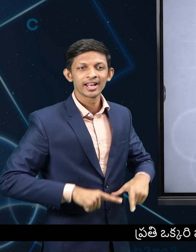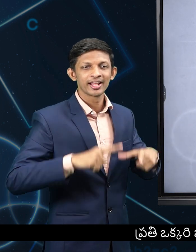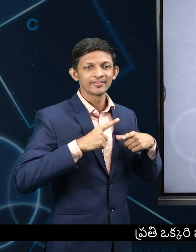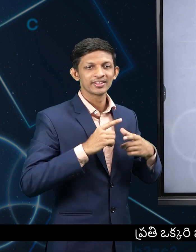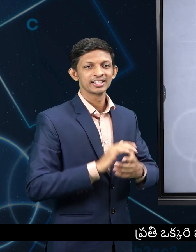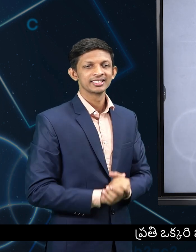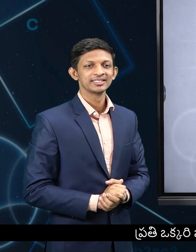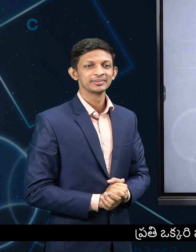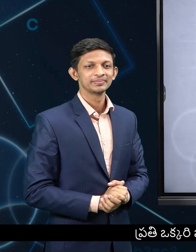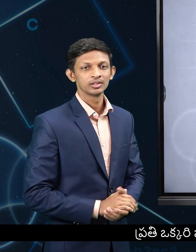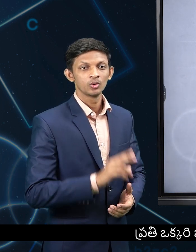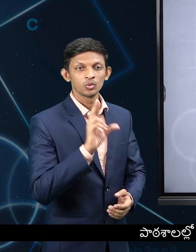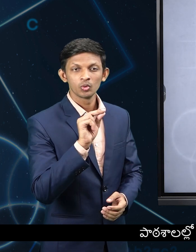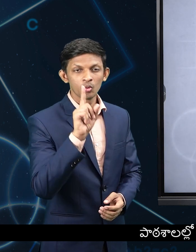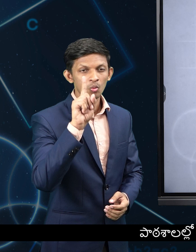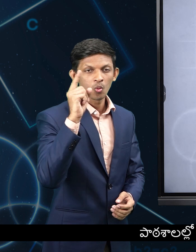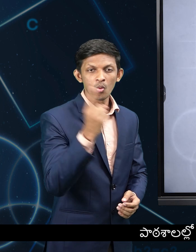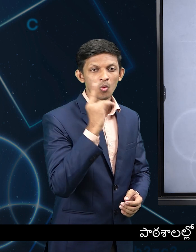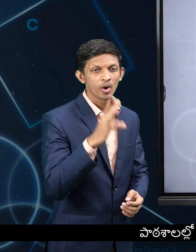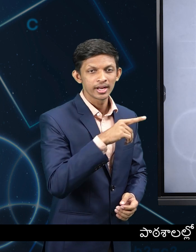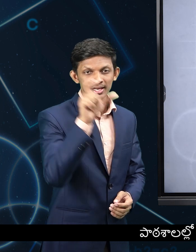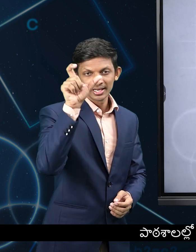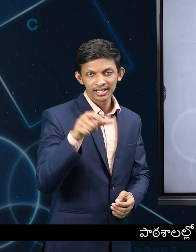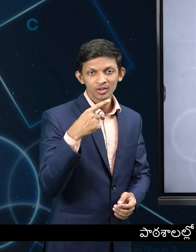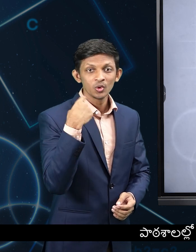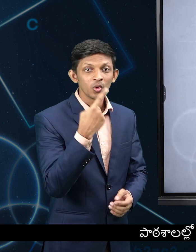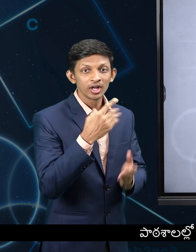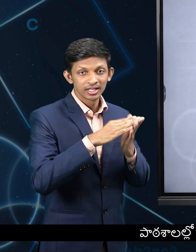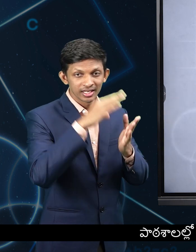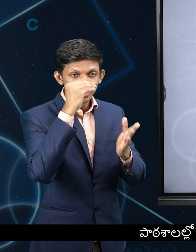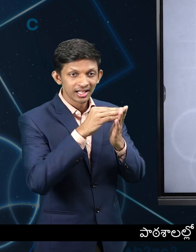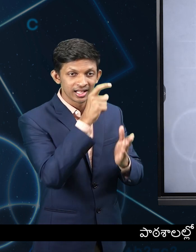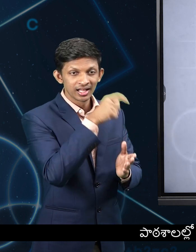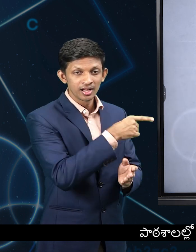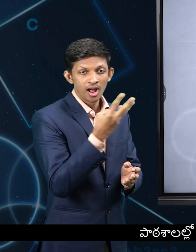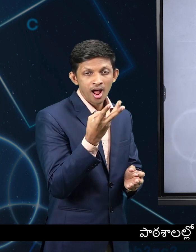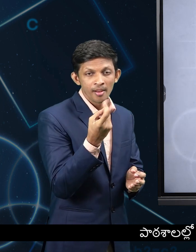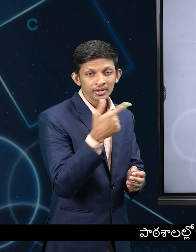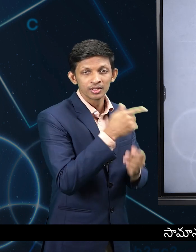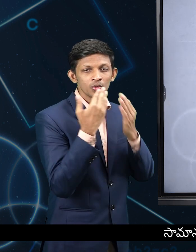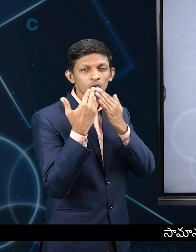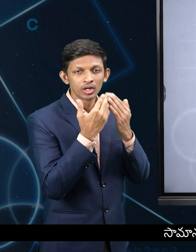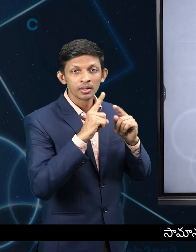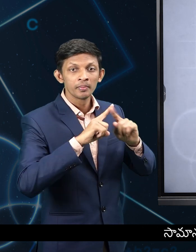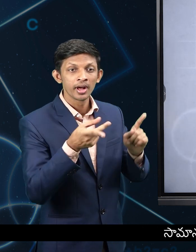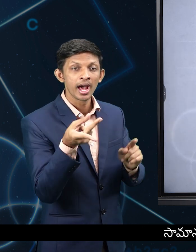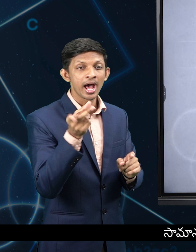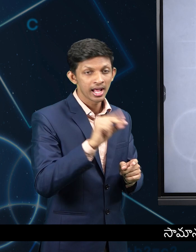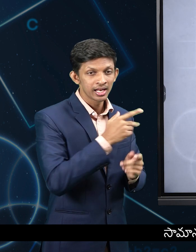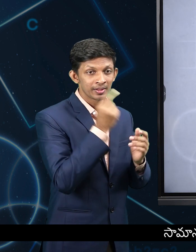పోషిస్తాయి. పాఠశాలల్లో సరైన గణితాన్ని నేర్చుకునే వ్యక్తులే కాదు, సామాన్యుడు కూడా తన